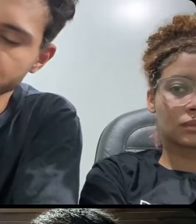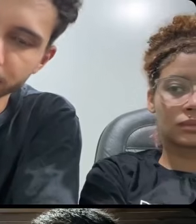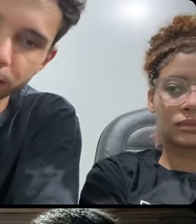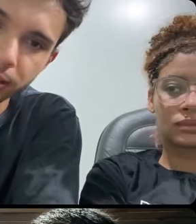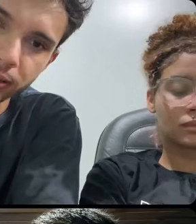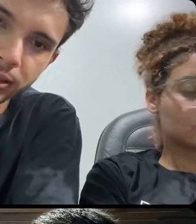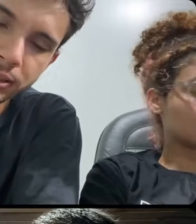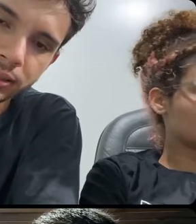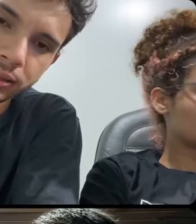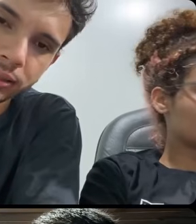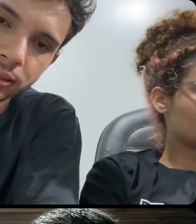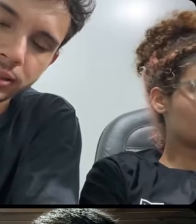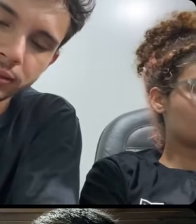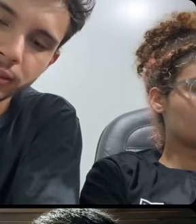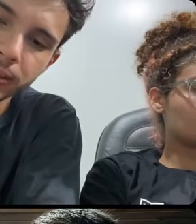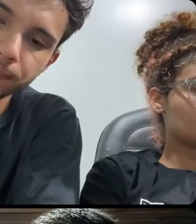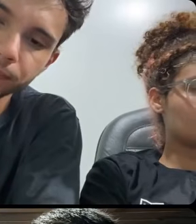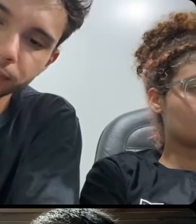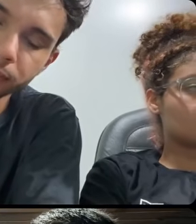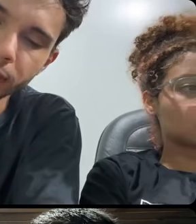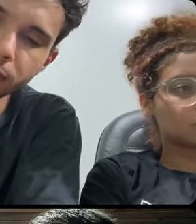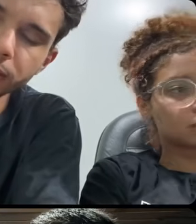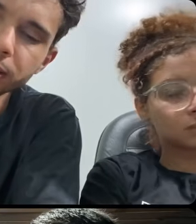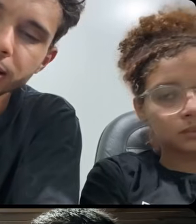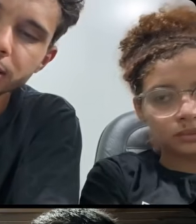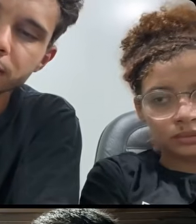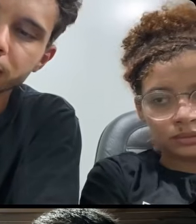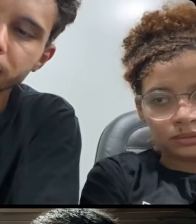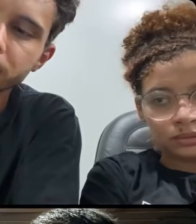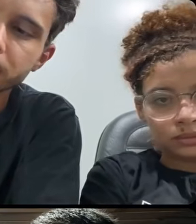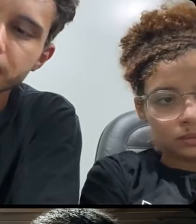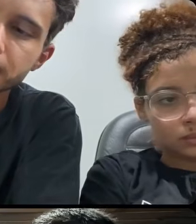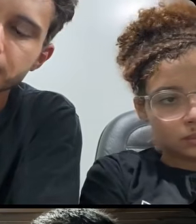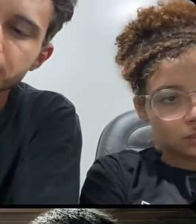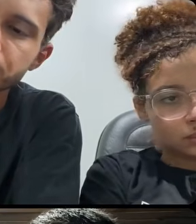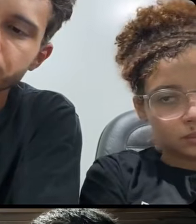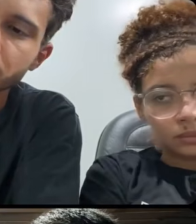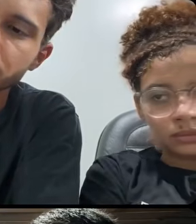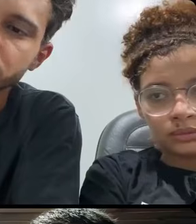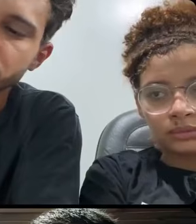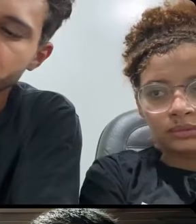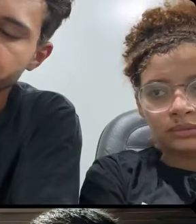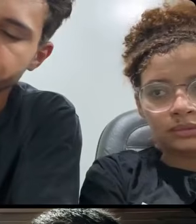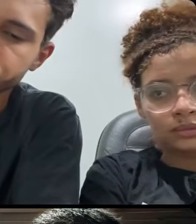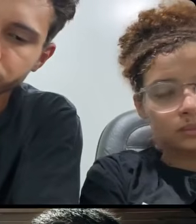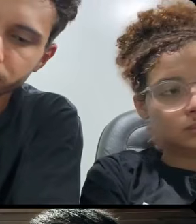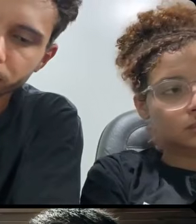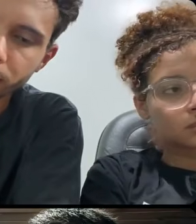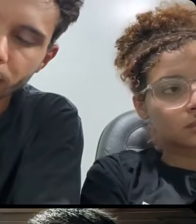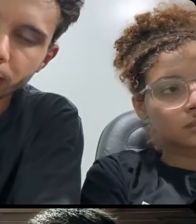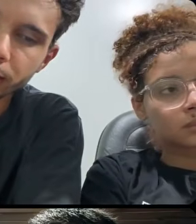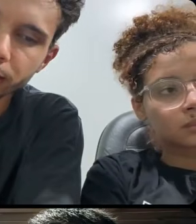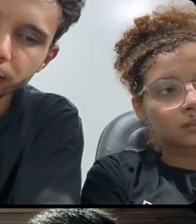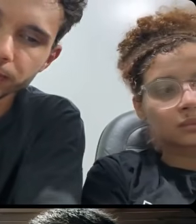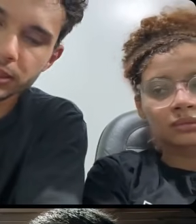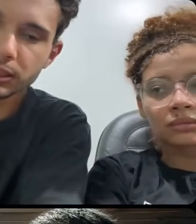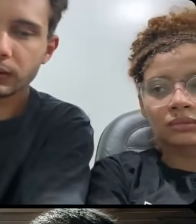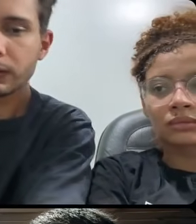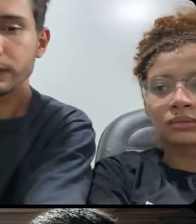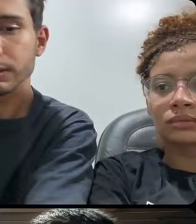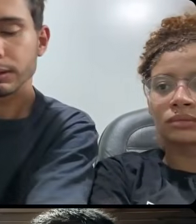E consegui, né, arrumar nesse lugar. Eu fiquei 3 anos lá. Então,